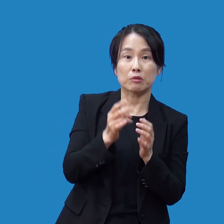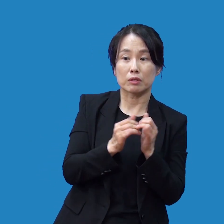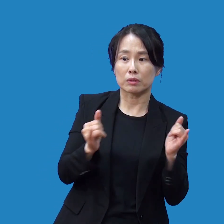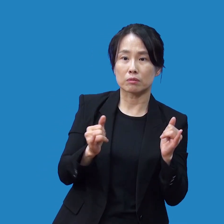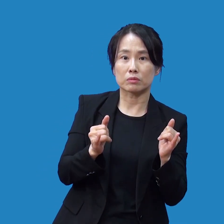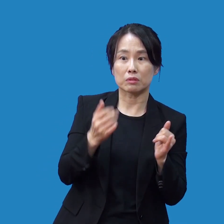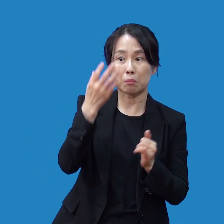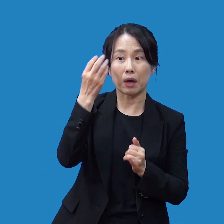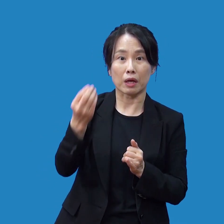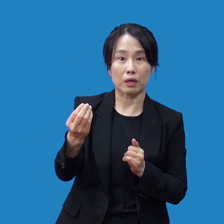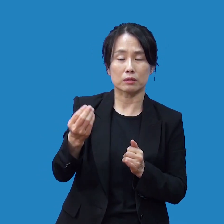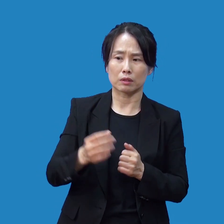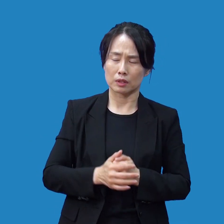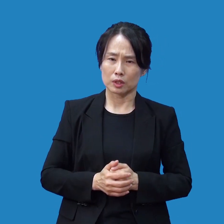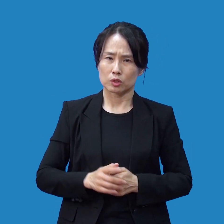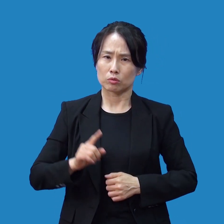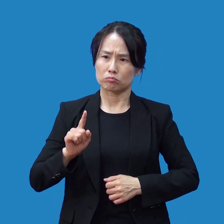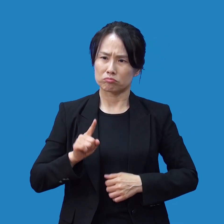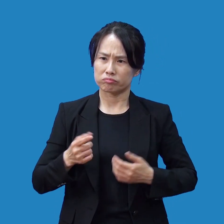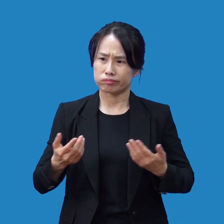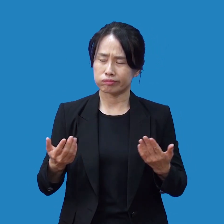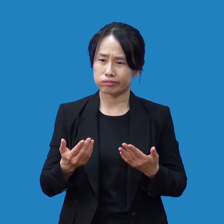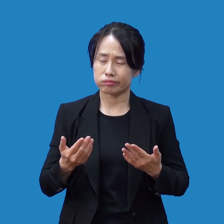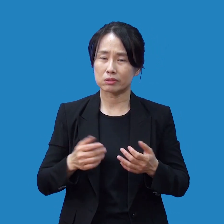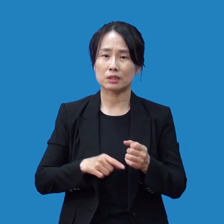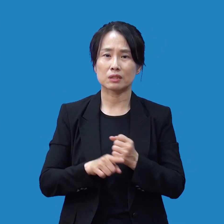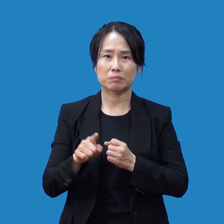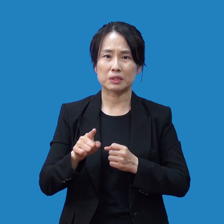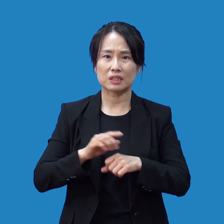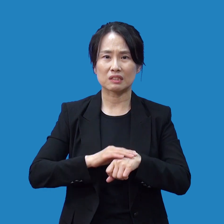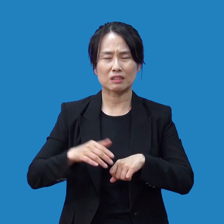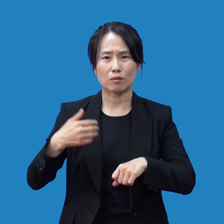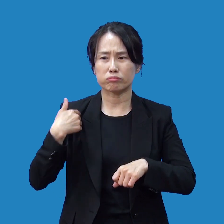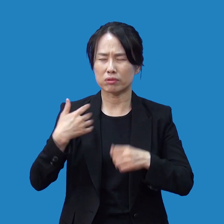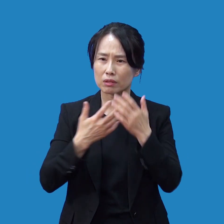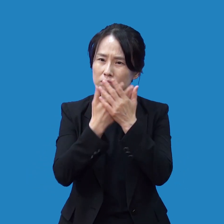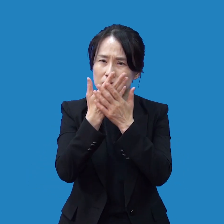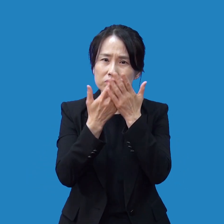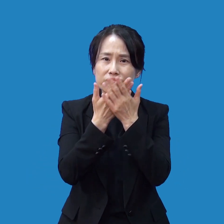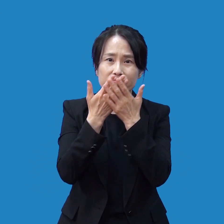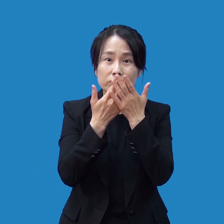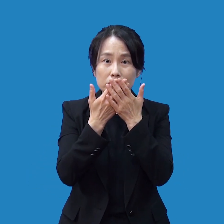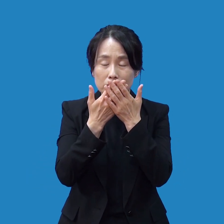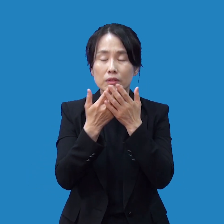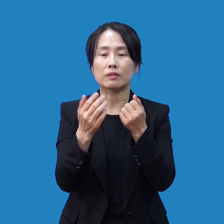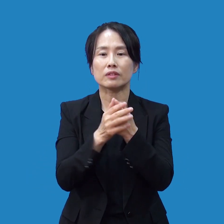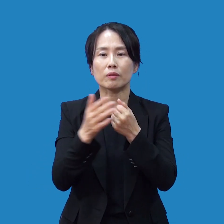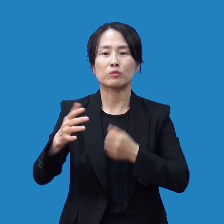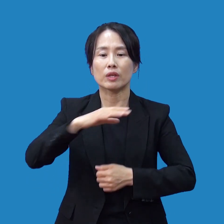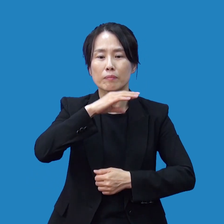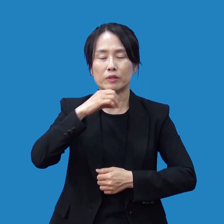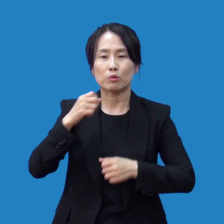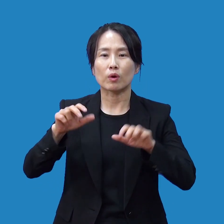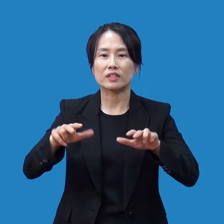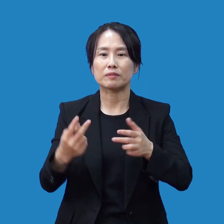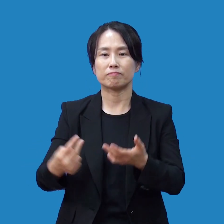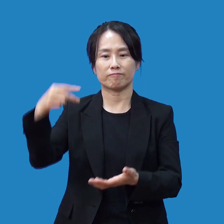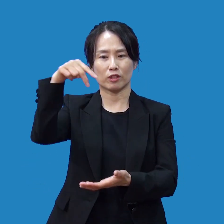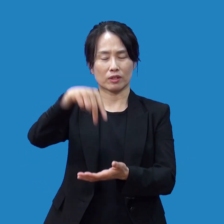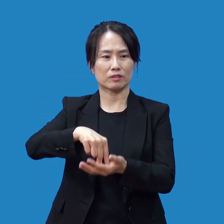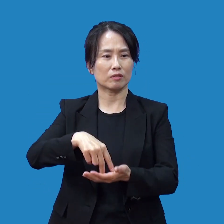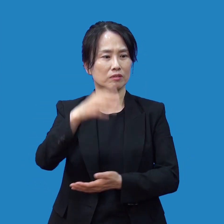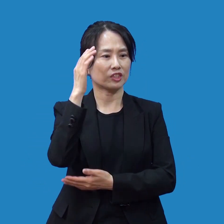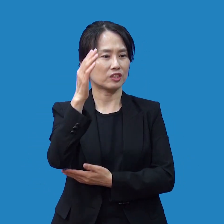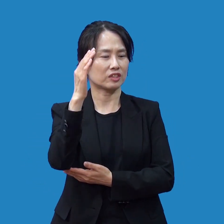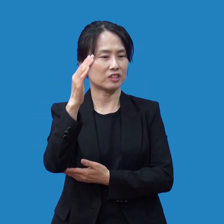이게 도대체 무슨 일인가 그 의미를 잘 알지 못합니다. 그래서 베드로가 일어나서 그들에게 이